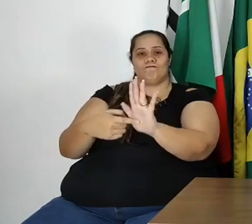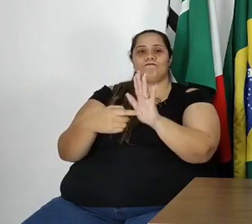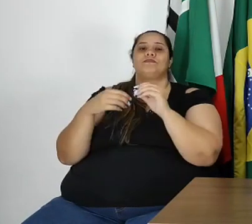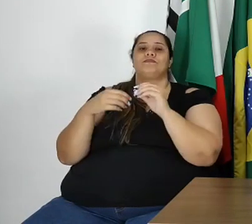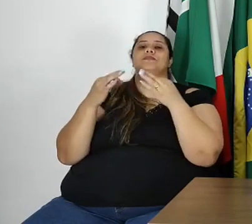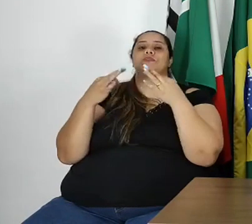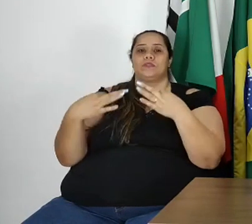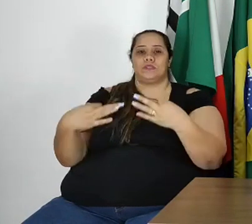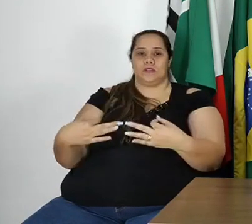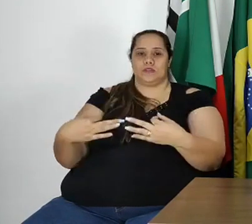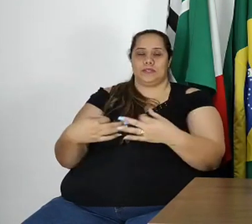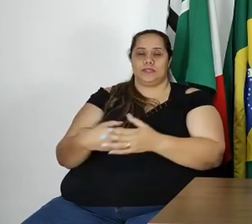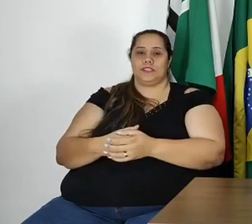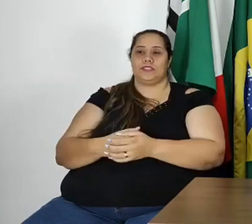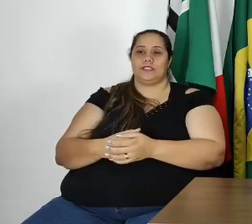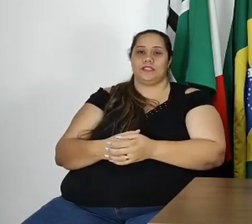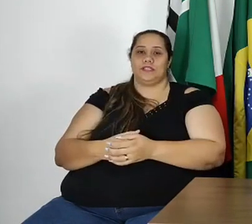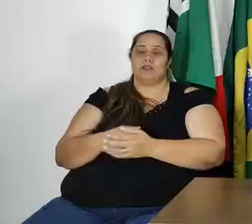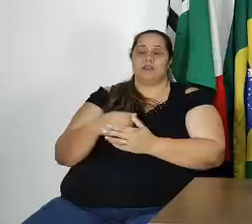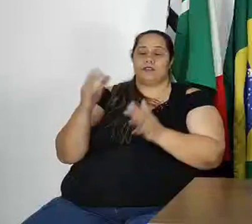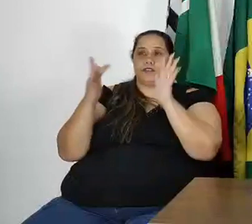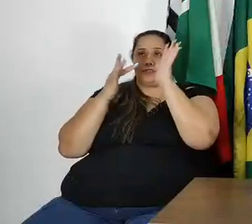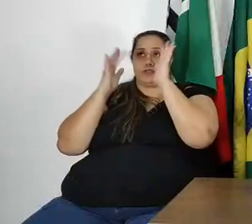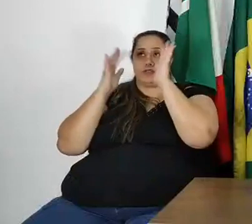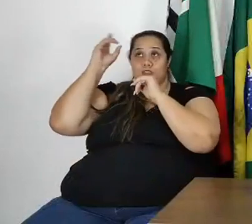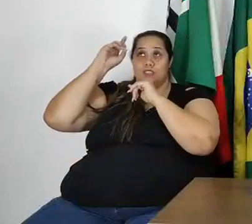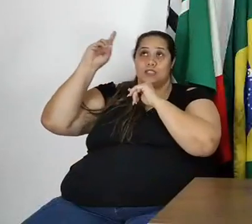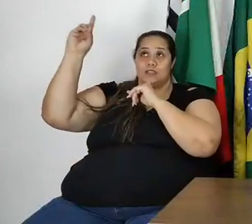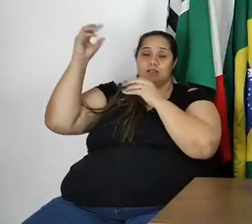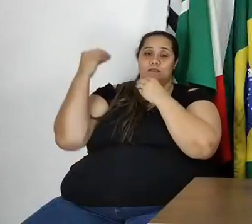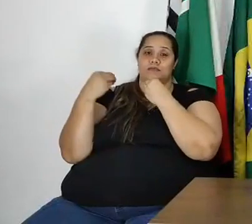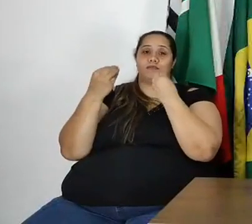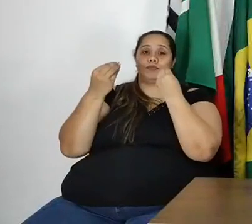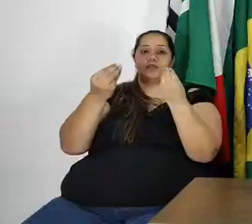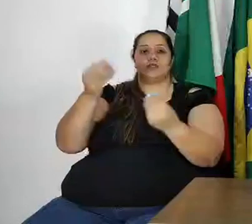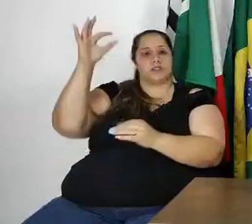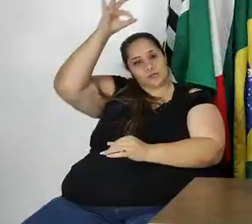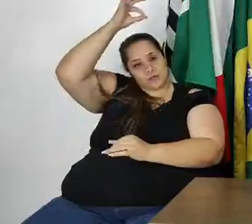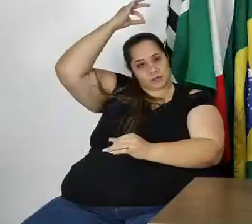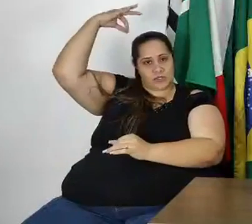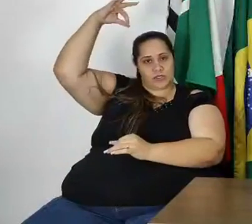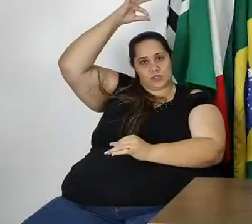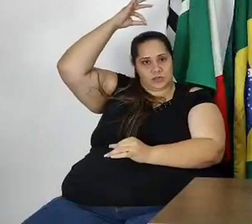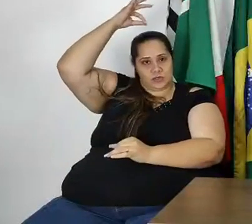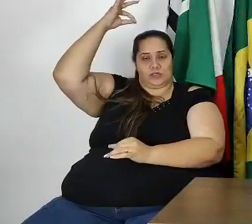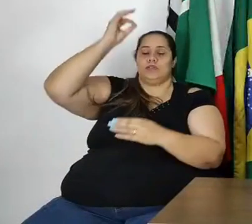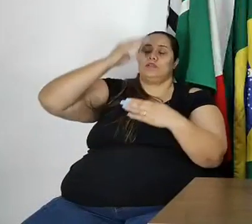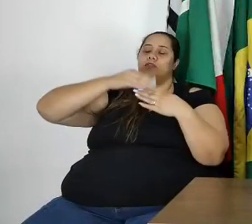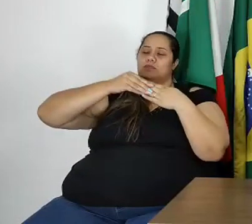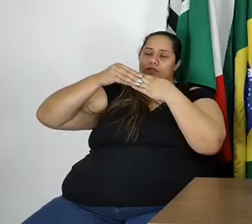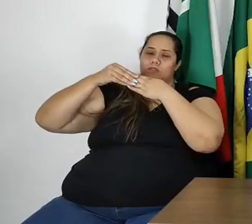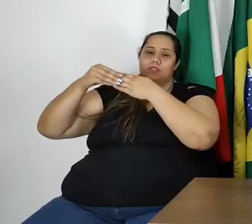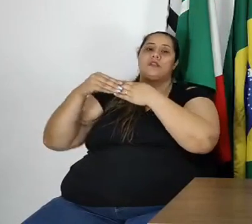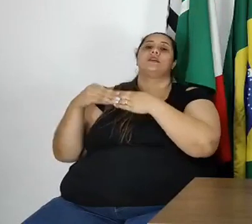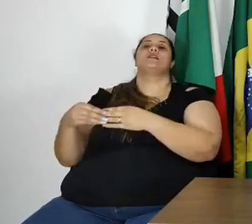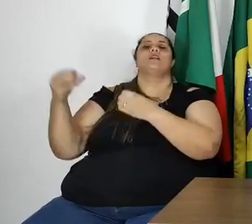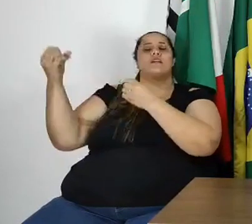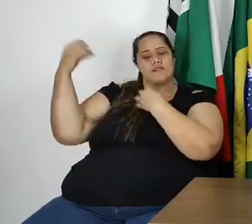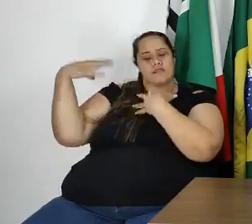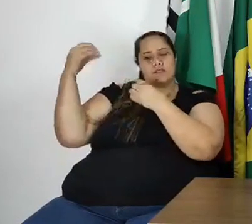nos deixou um guia de boas coisas para os nossos filhos. E por que nós